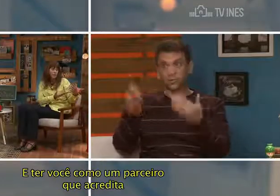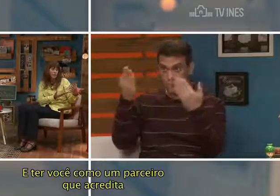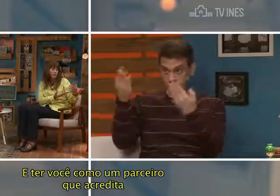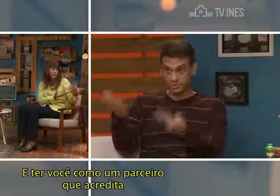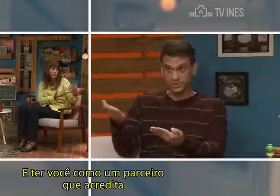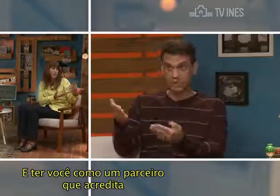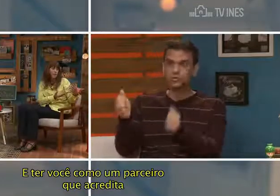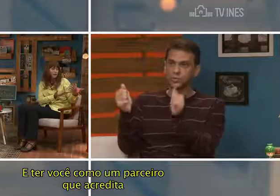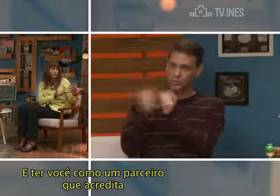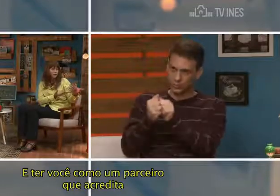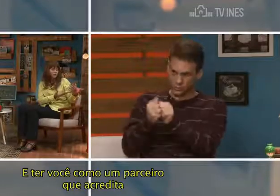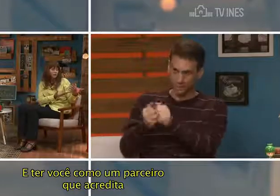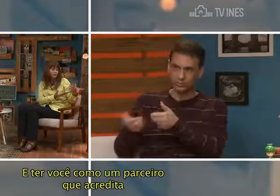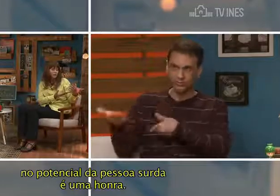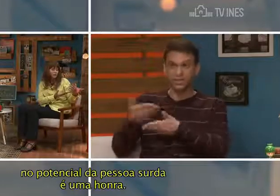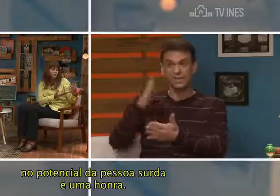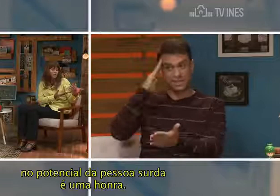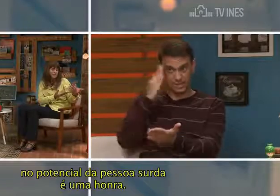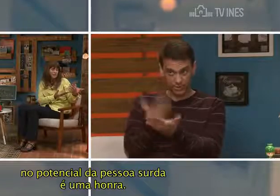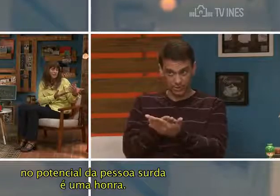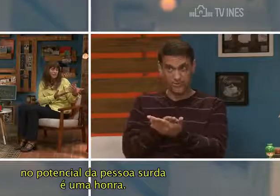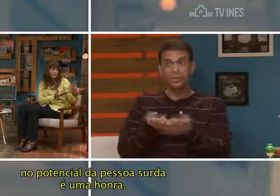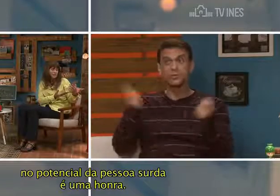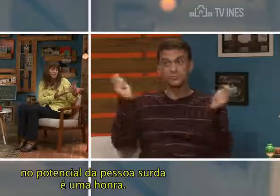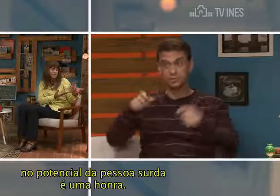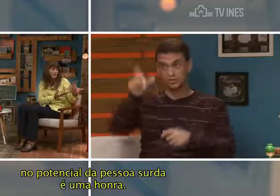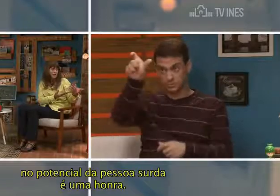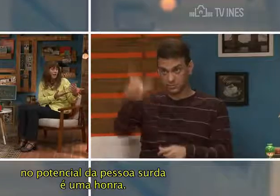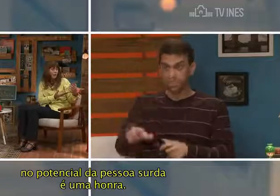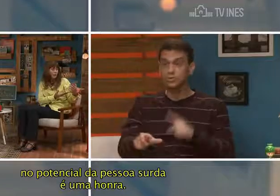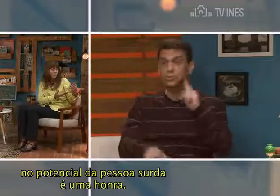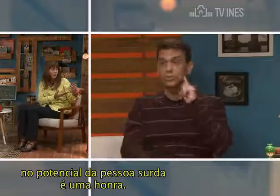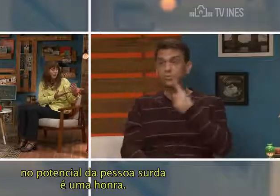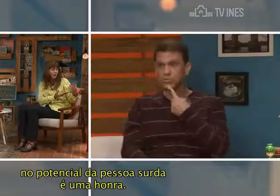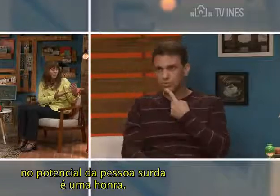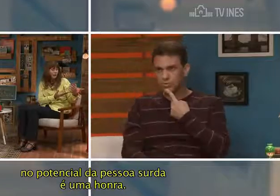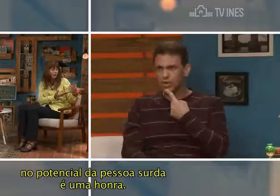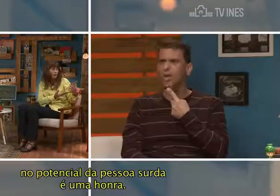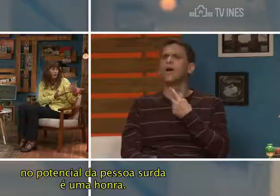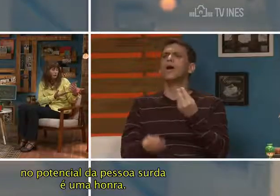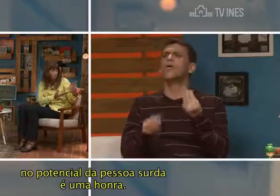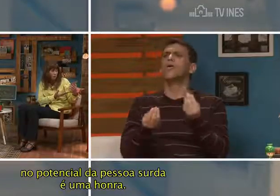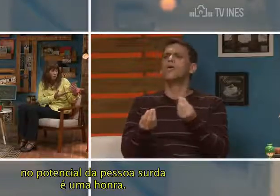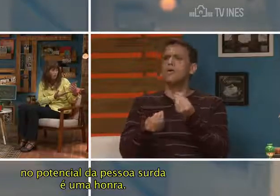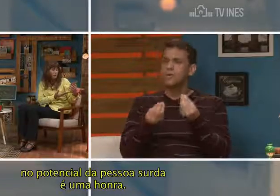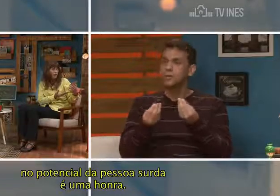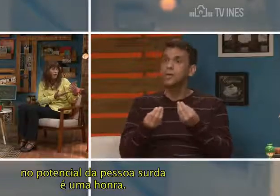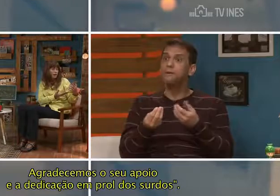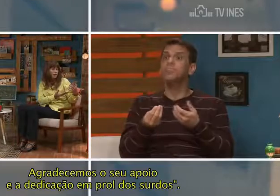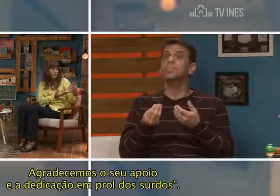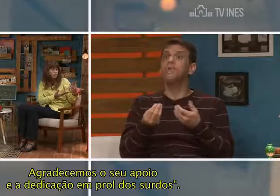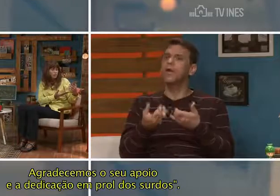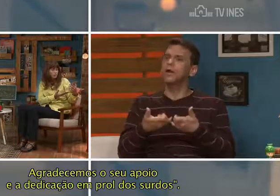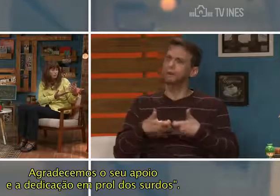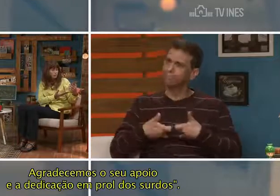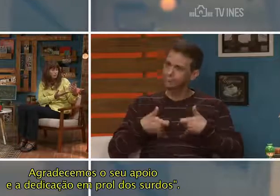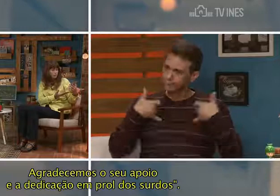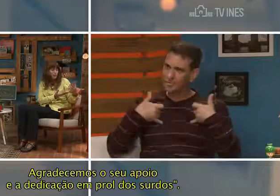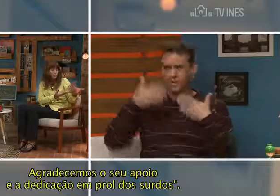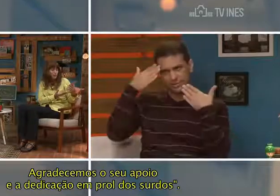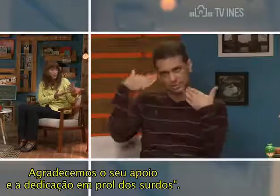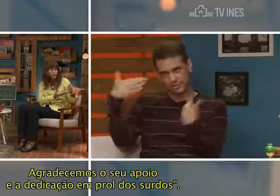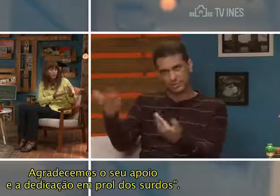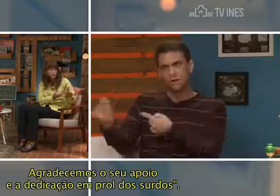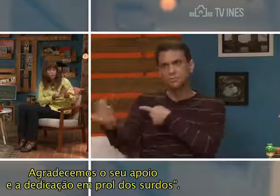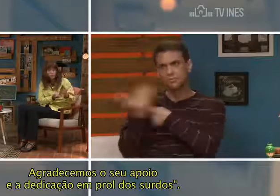como um parceiro que acredita no potencial da pessoa surda é uma honra. Agradecemos o seu